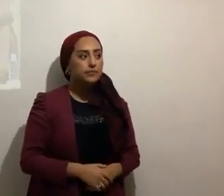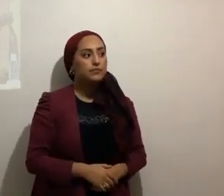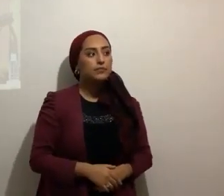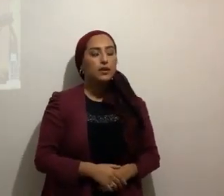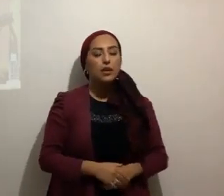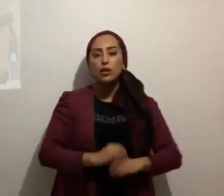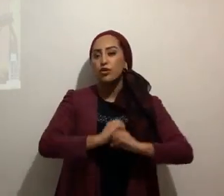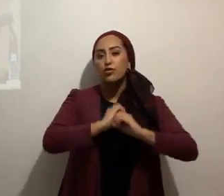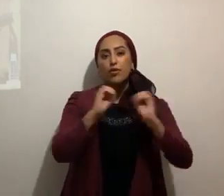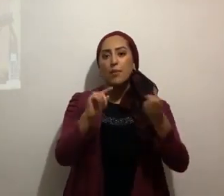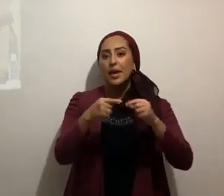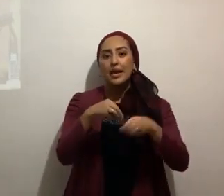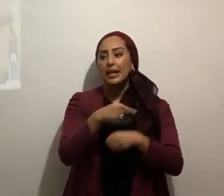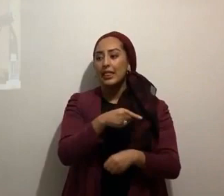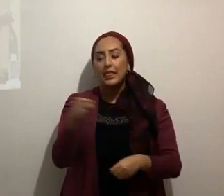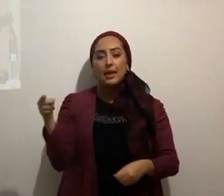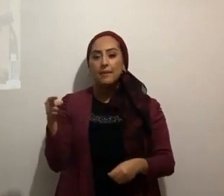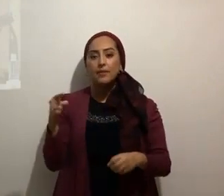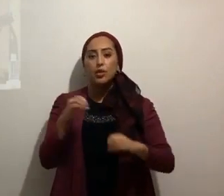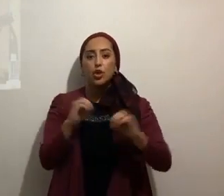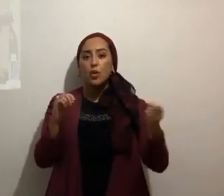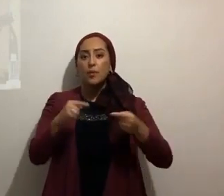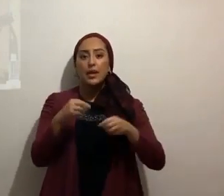no hay dolor en ellos, en los malajim.